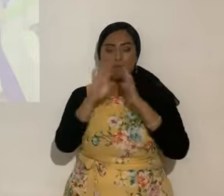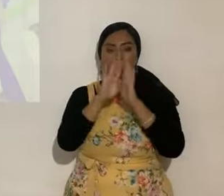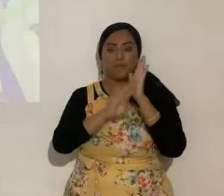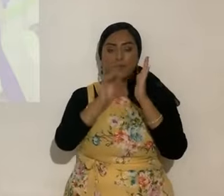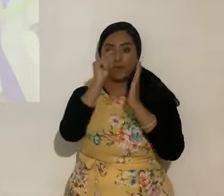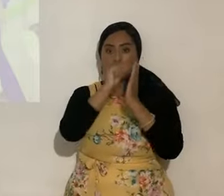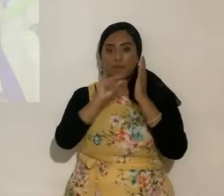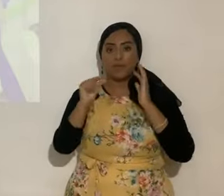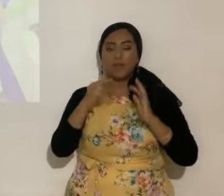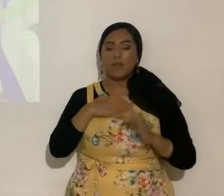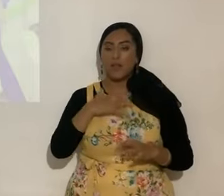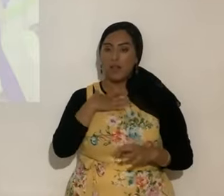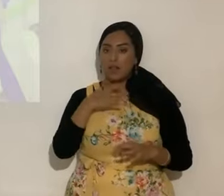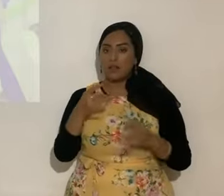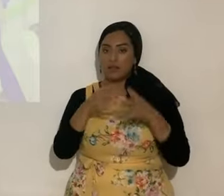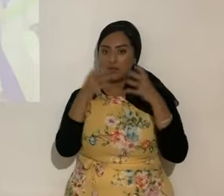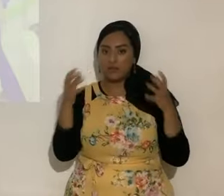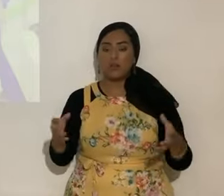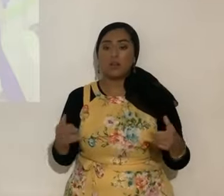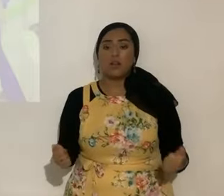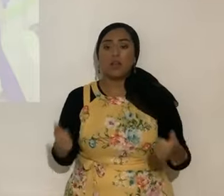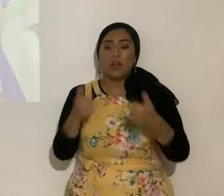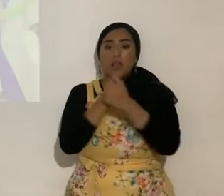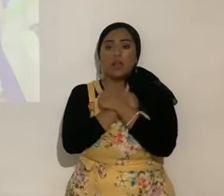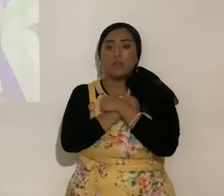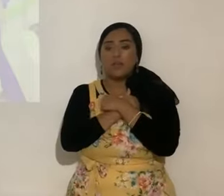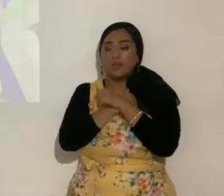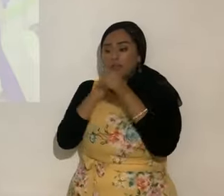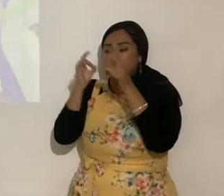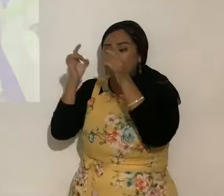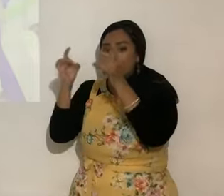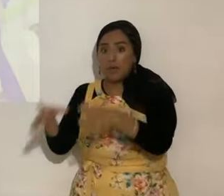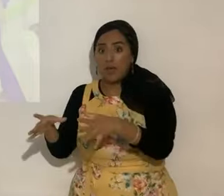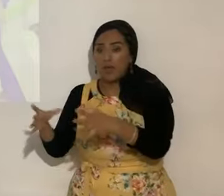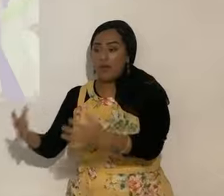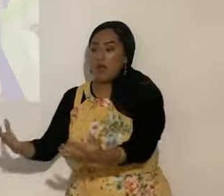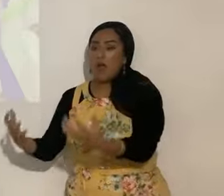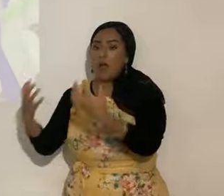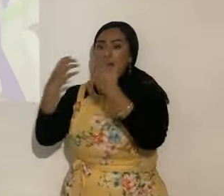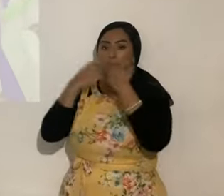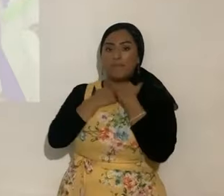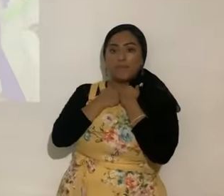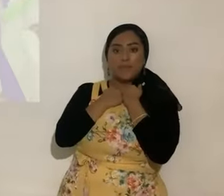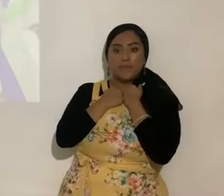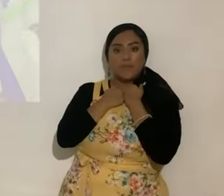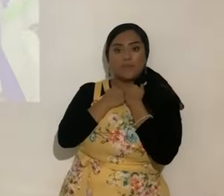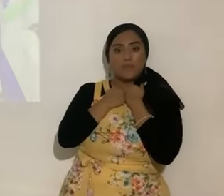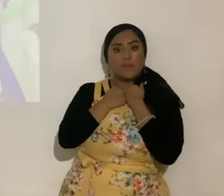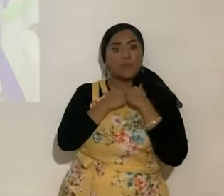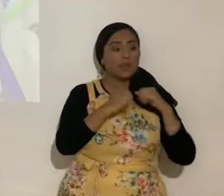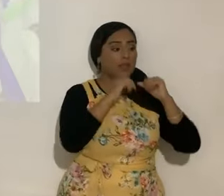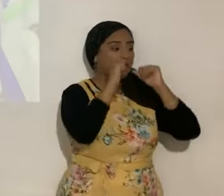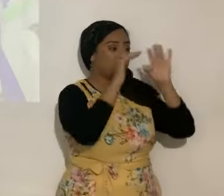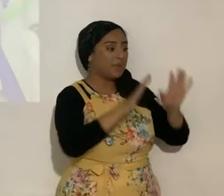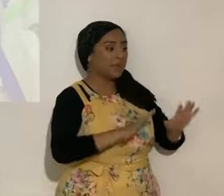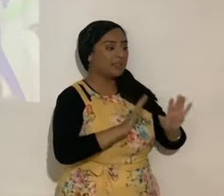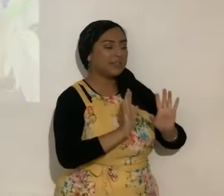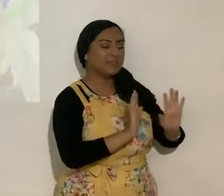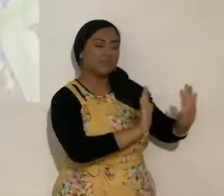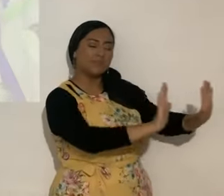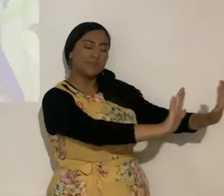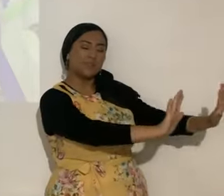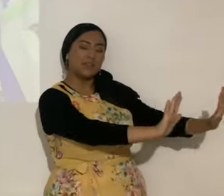gusta mucho en la Biblia. Amó la maldición y ésta le sobrevino. Y no quiso la bendición y